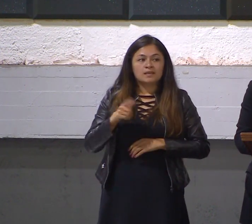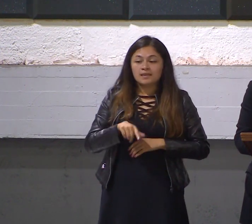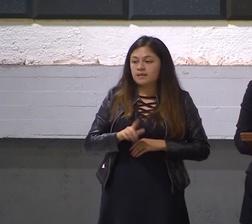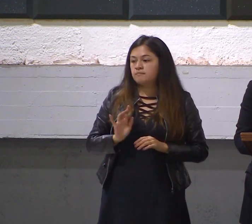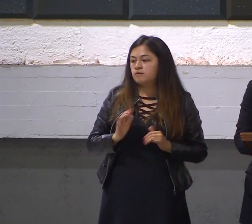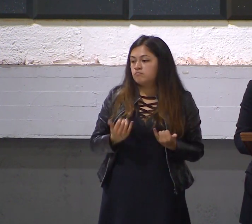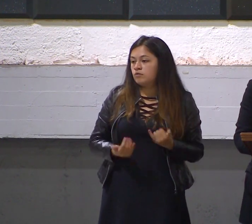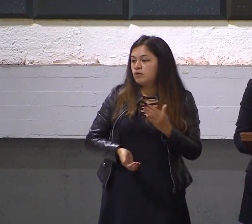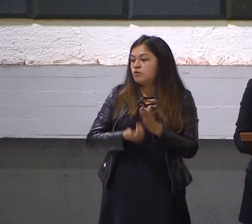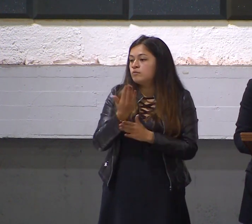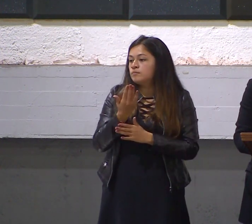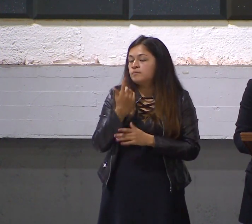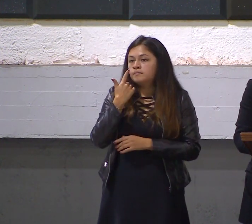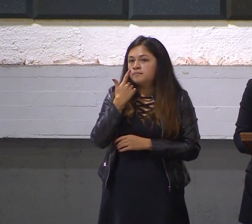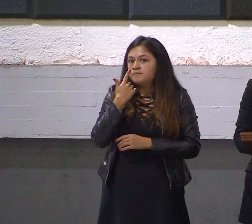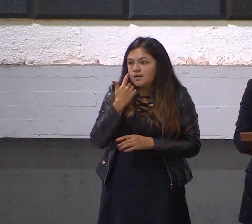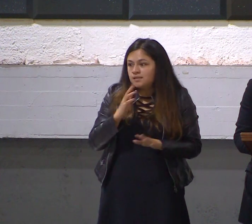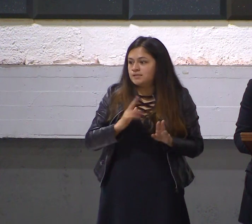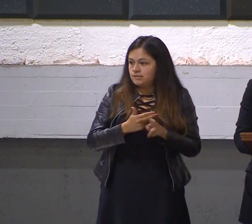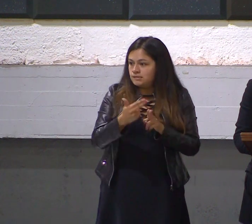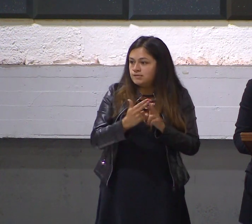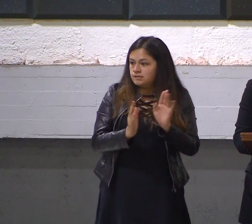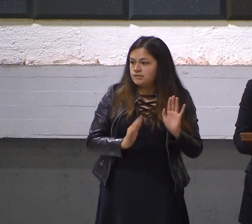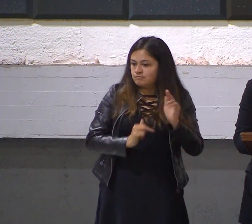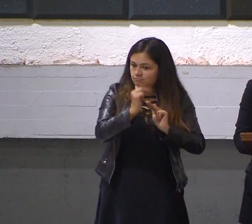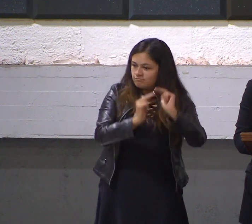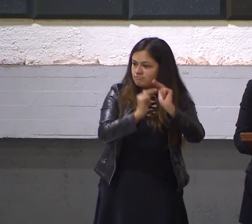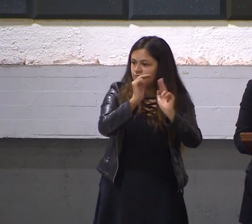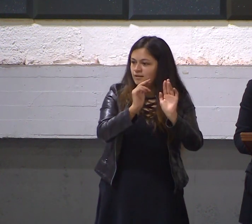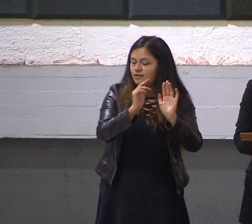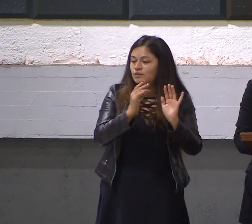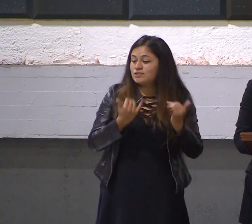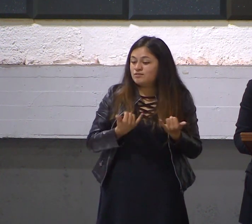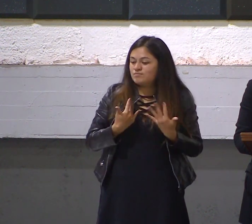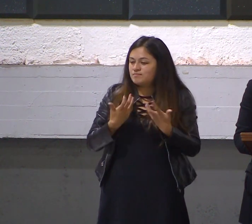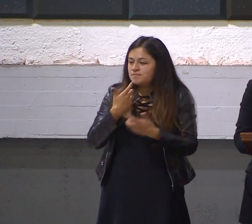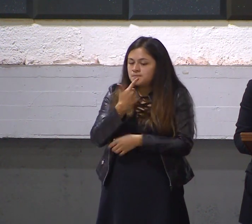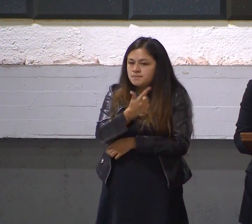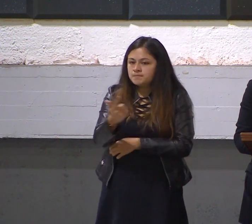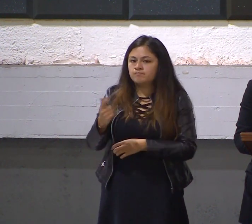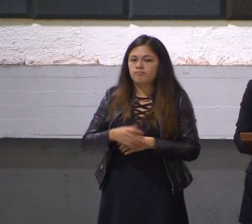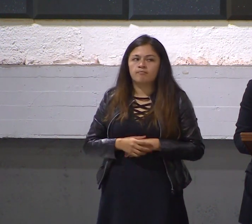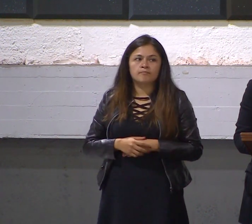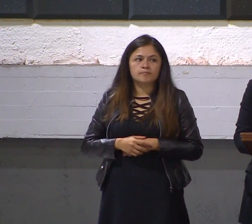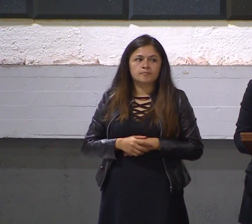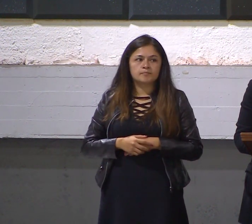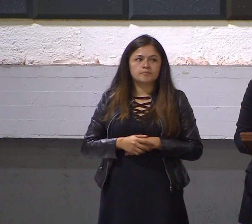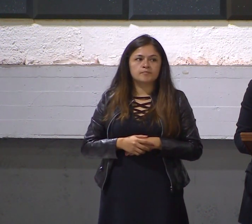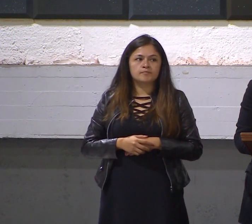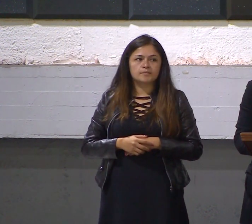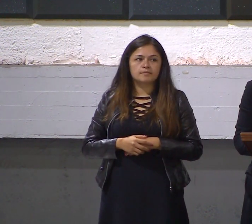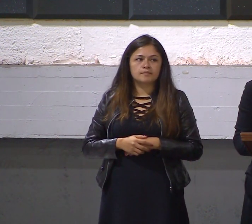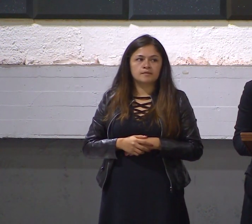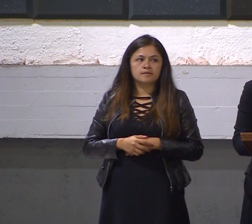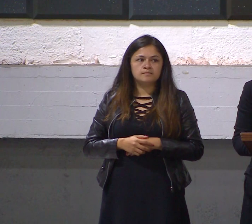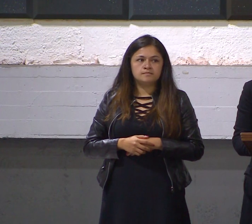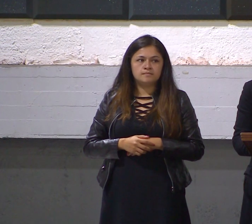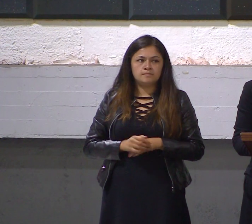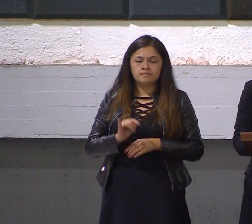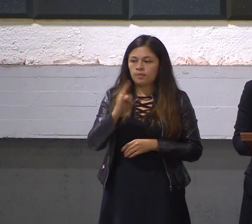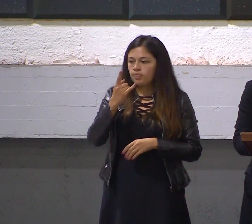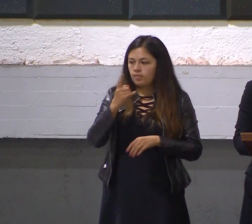el momento entonces a lo que yo voy es que hay una parte en la que nosotros tenemos que hacer